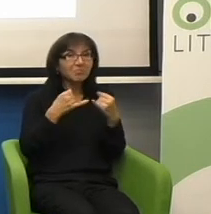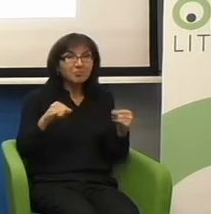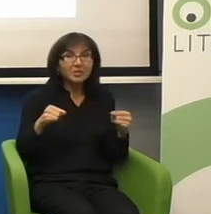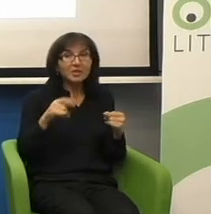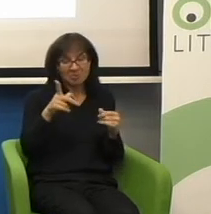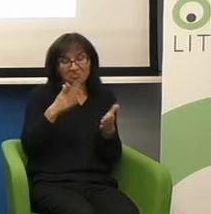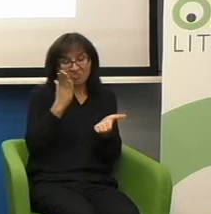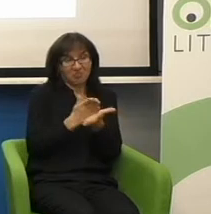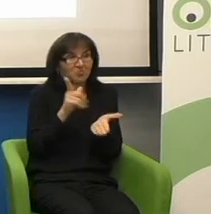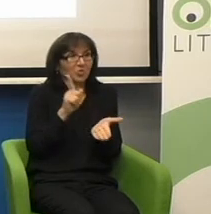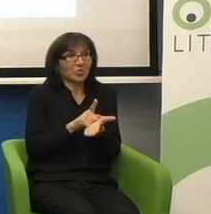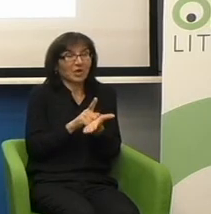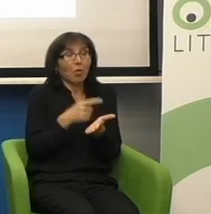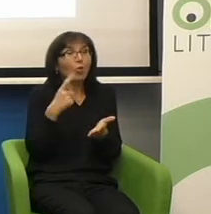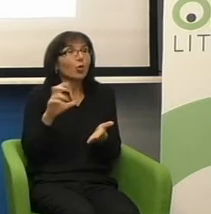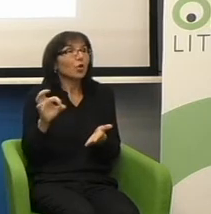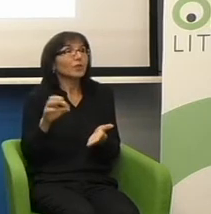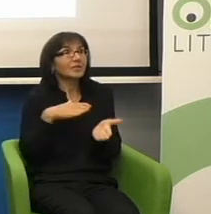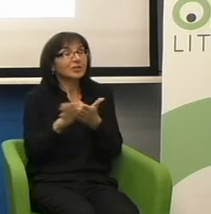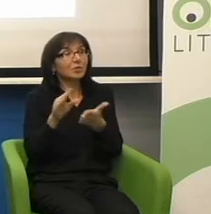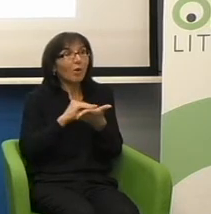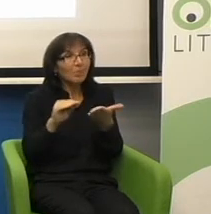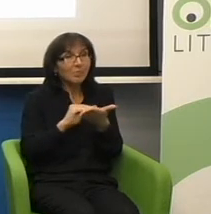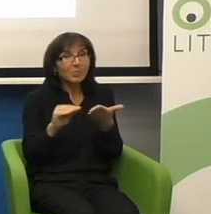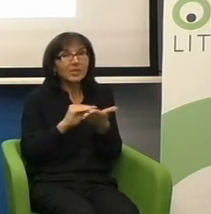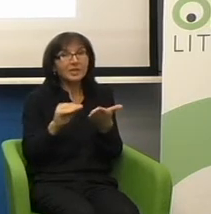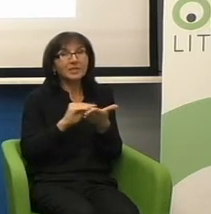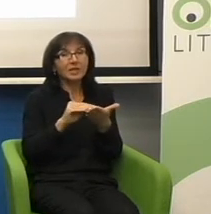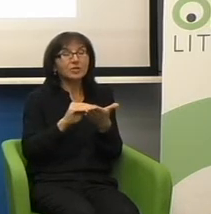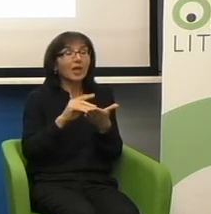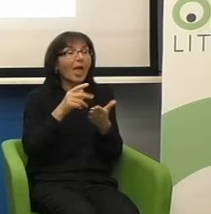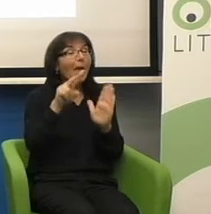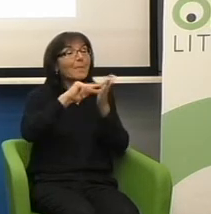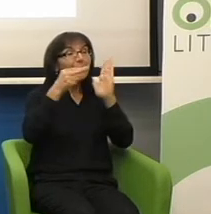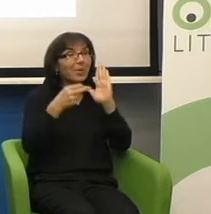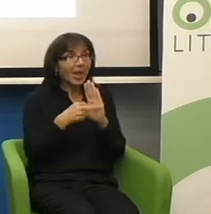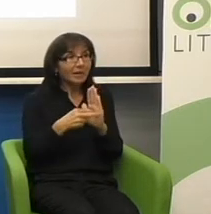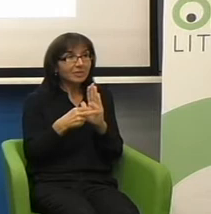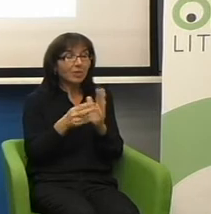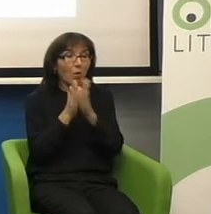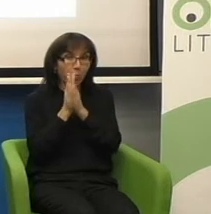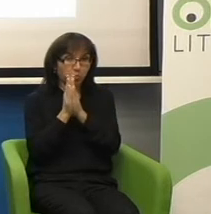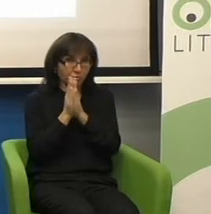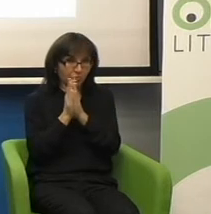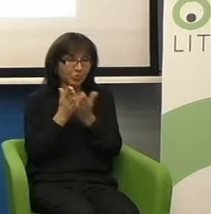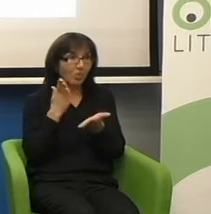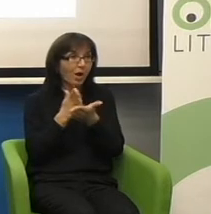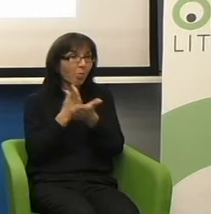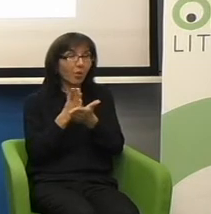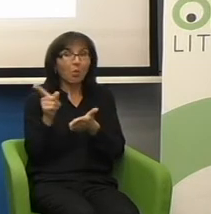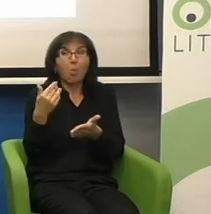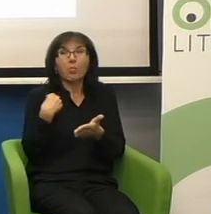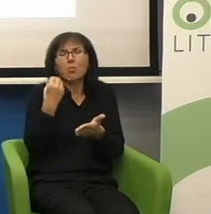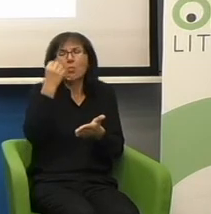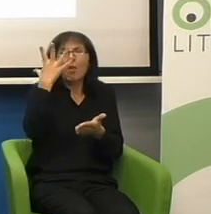i przekonałem ich. No i Dorota zaczęła pisać wtedy konspekt. Poprosiła mnie o pomoc, skoro byłem taki mądry i